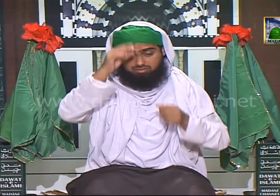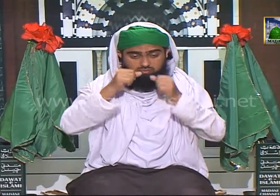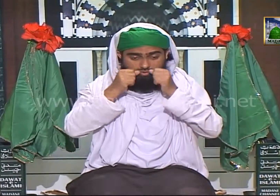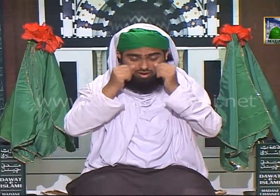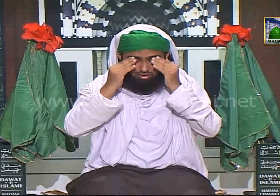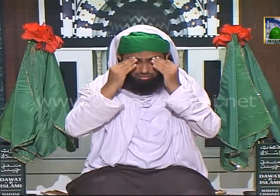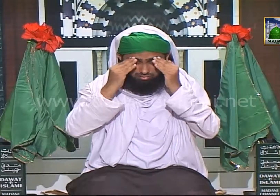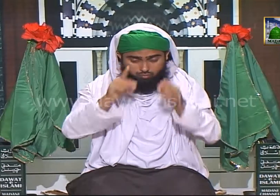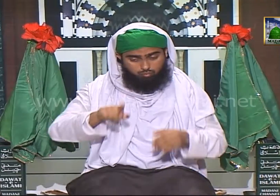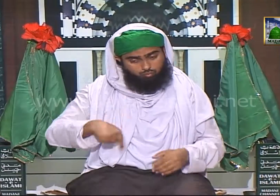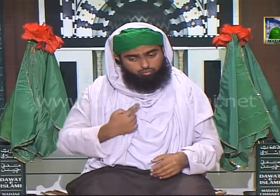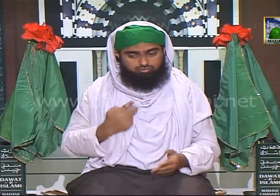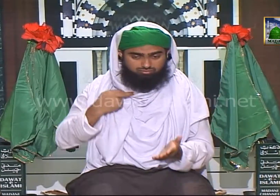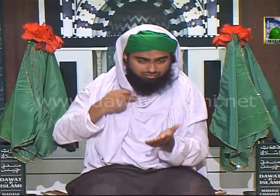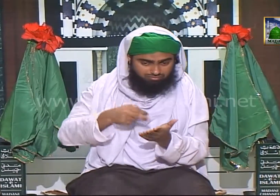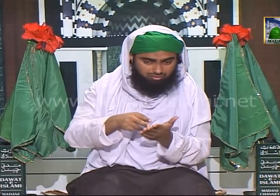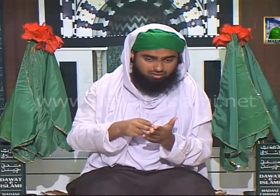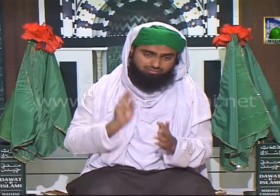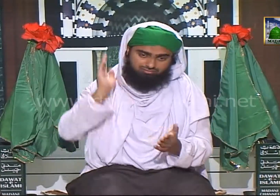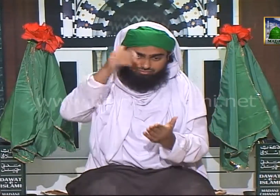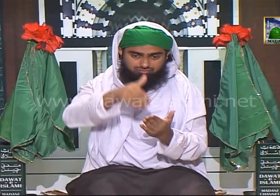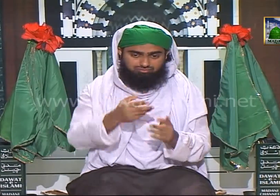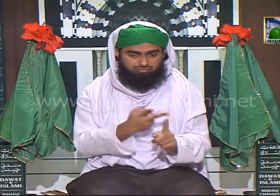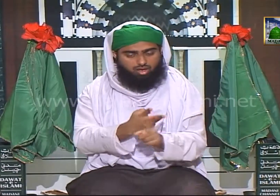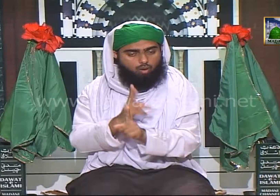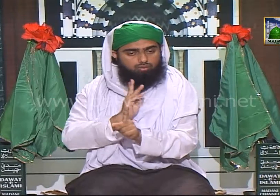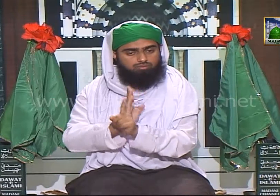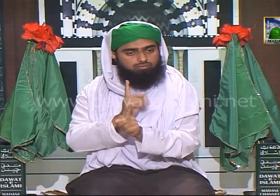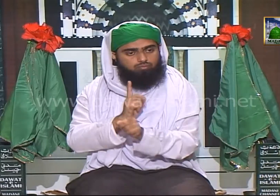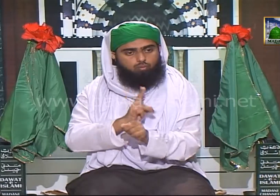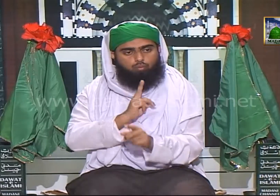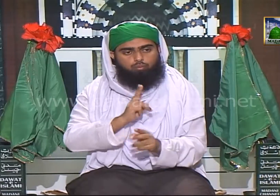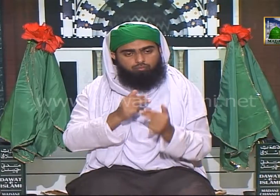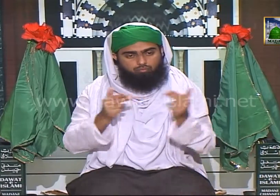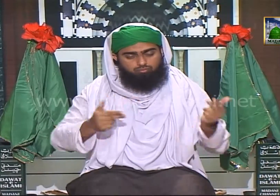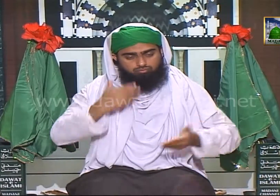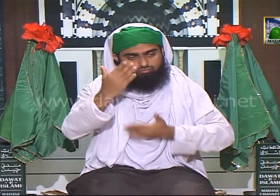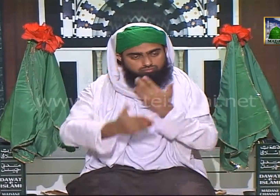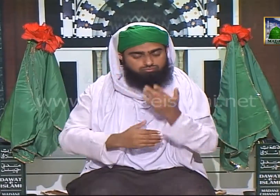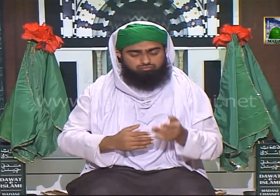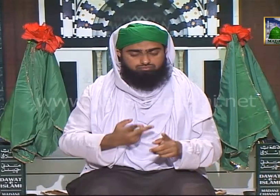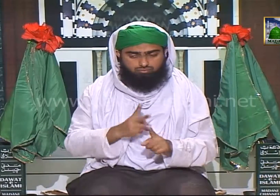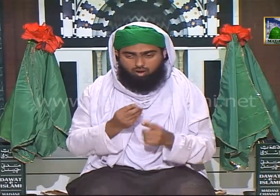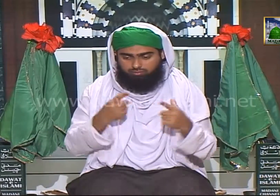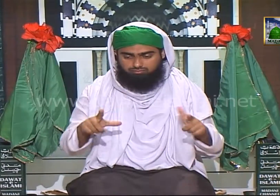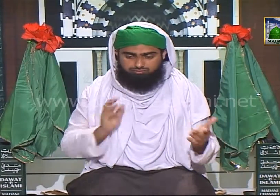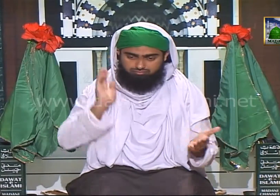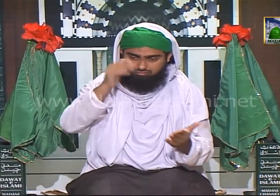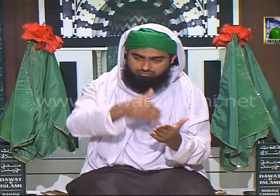काश हम मजहबी लोगों को भी ये शऊर पैदा हो जाए कि हम भी खुद चल कर जाए, कोई दावत दे तो वो गाड़ी कहे तो मना कर दे कि नहीं